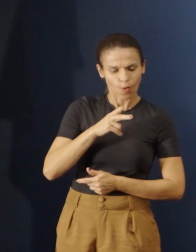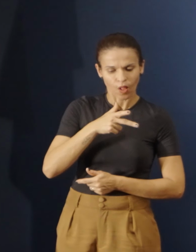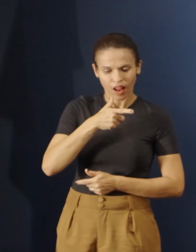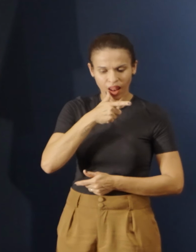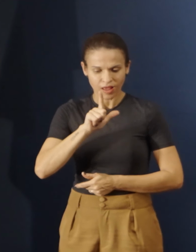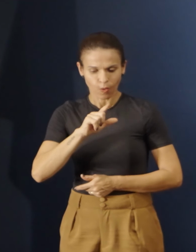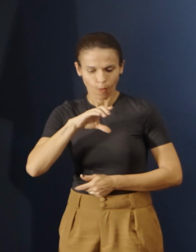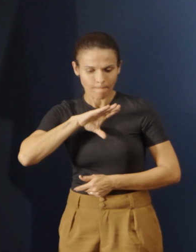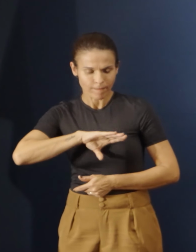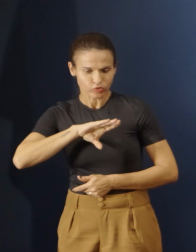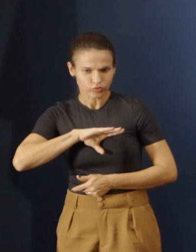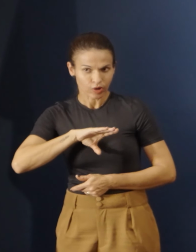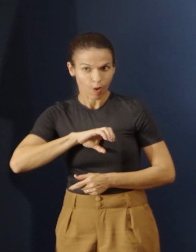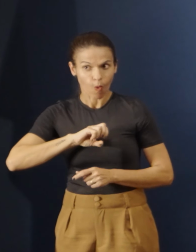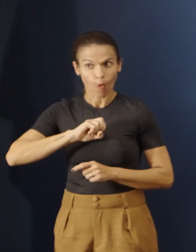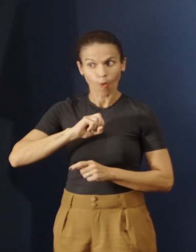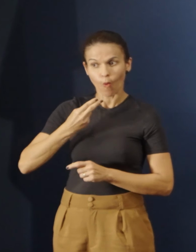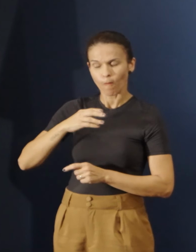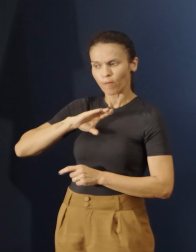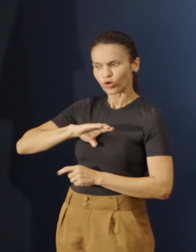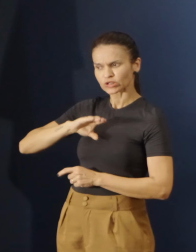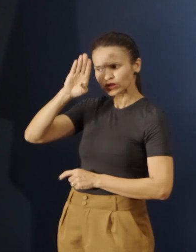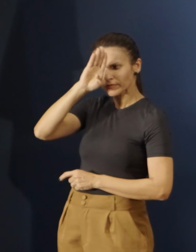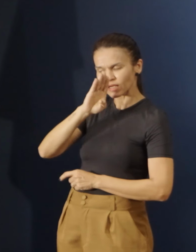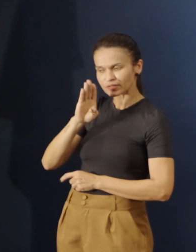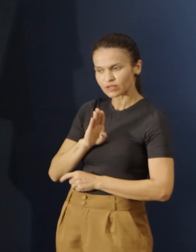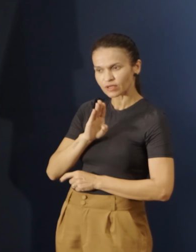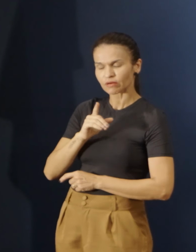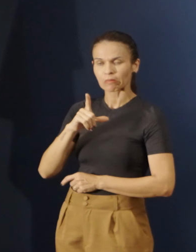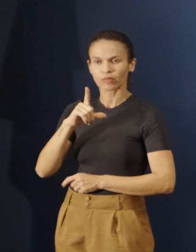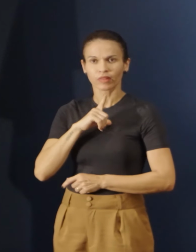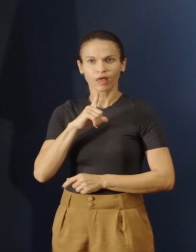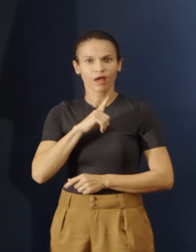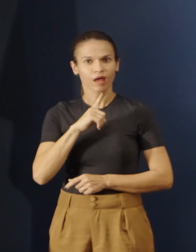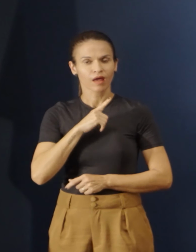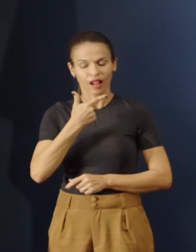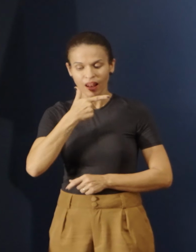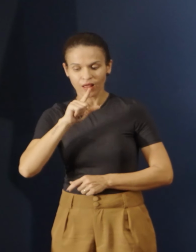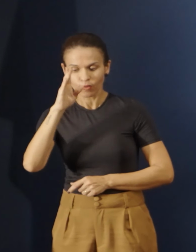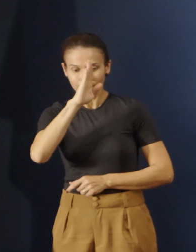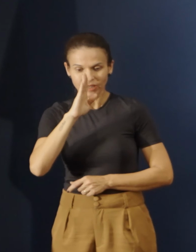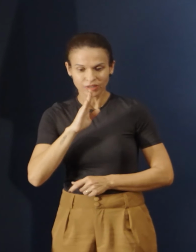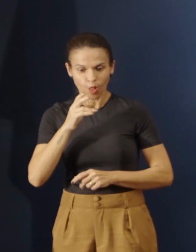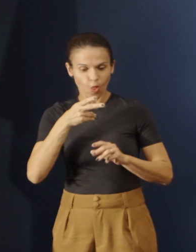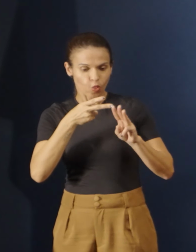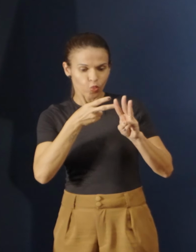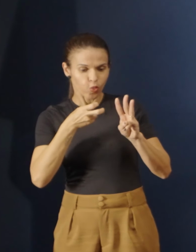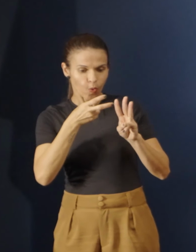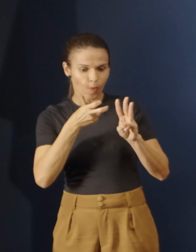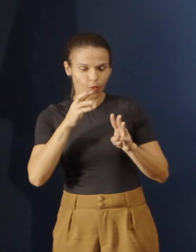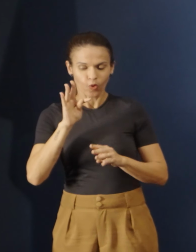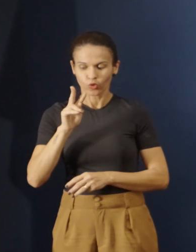existe português brasileiro, se existe língua brasileira tupi, ou se existe português falado no Brasil.